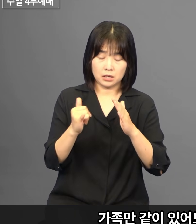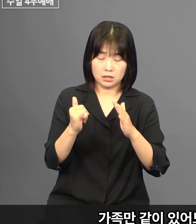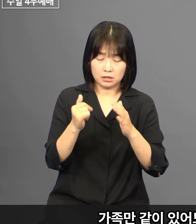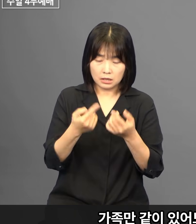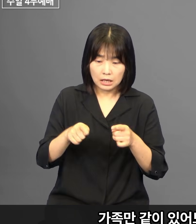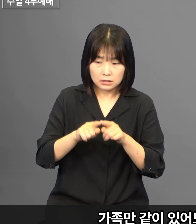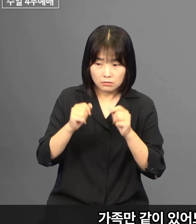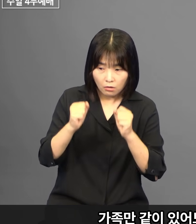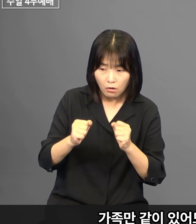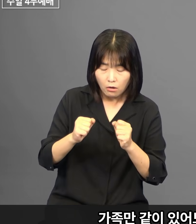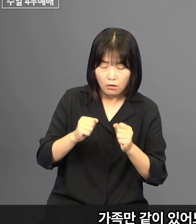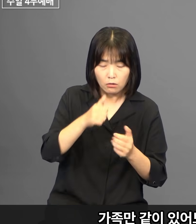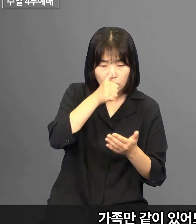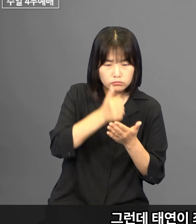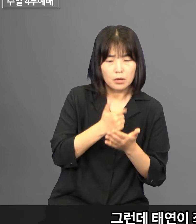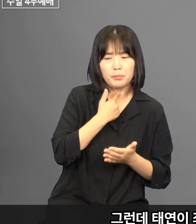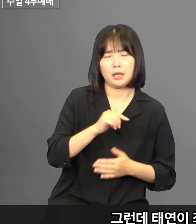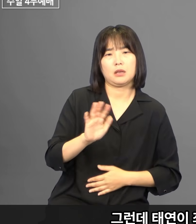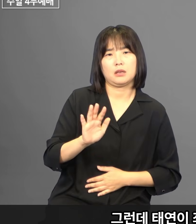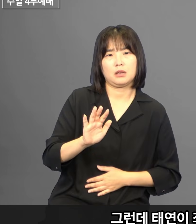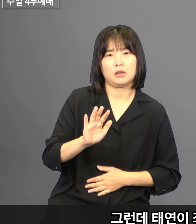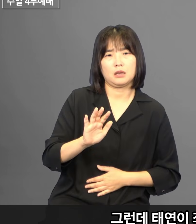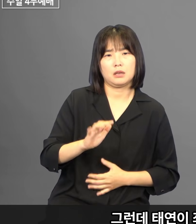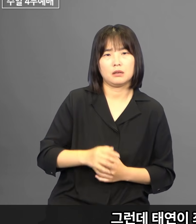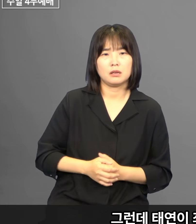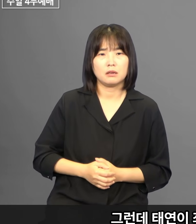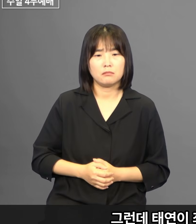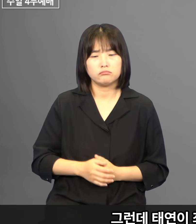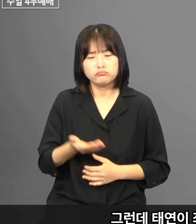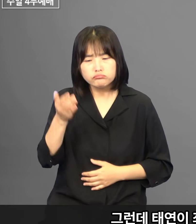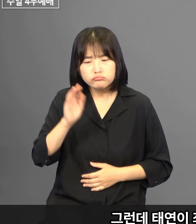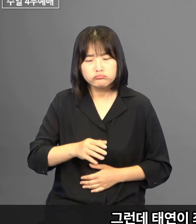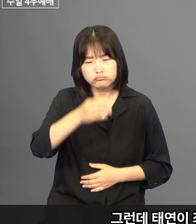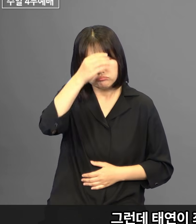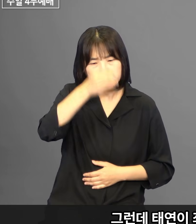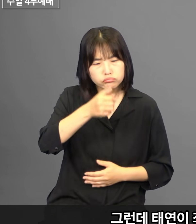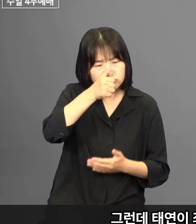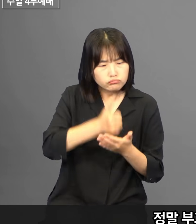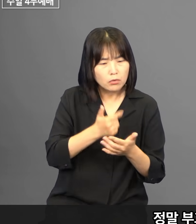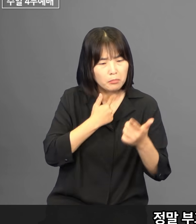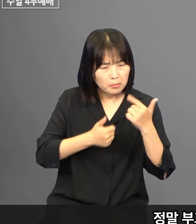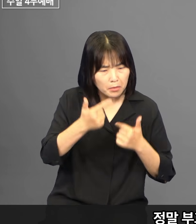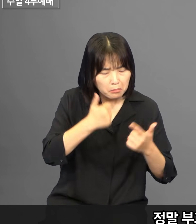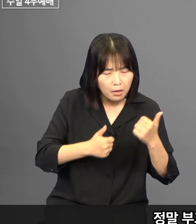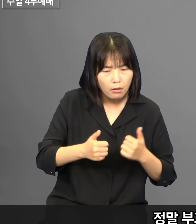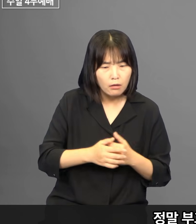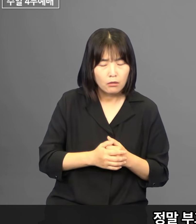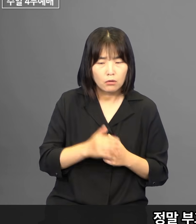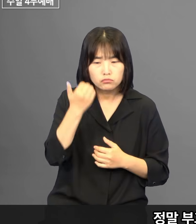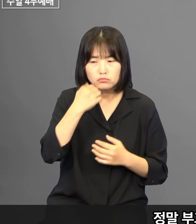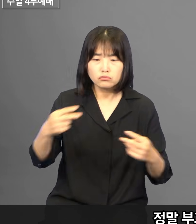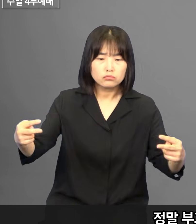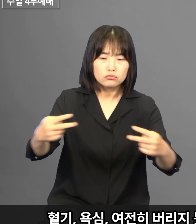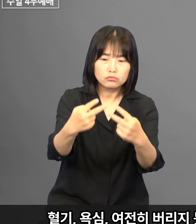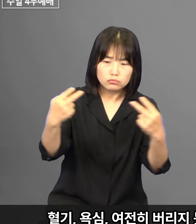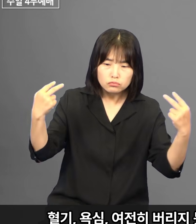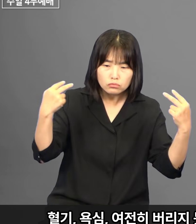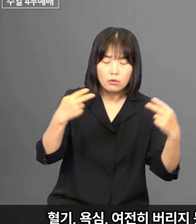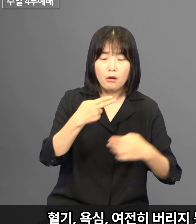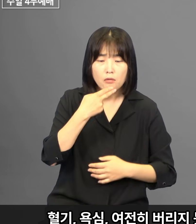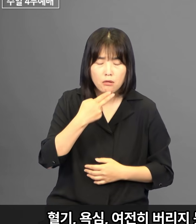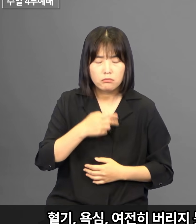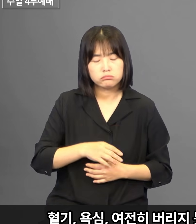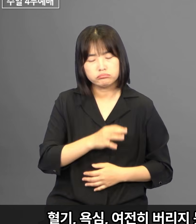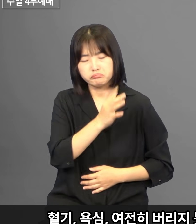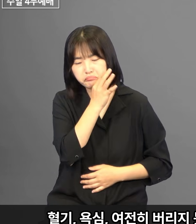죄 짓지 않습니다. 그런데 태연히 죄를 짓고 아무도 안 보면 정말 부끄러운 짓을 하고